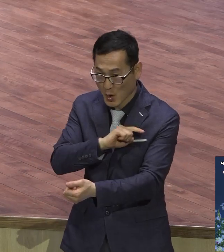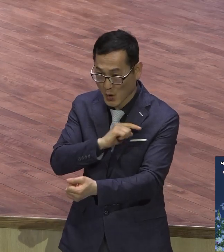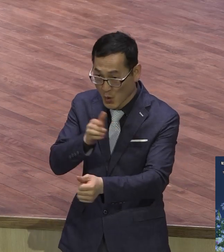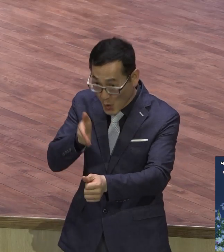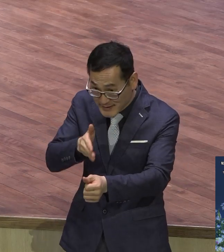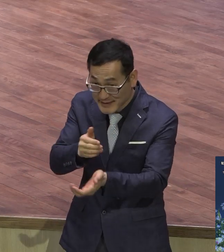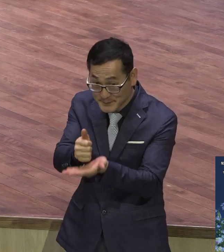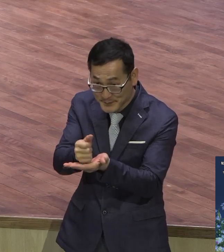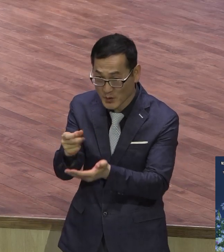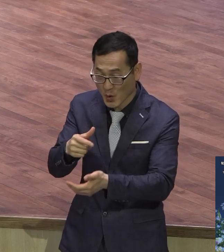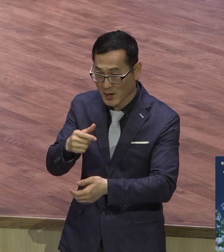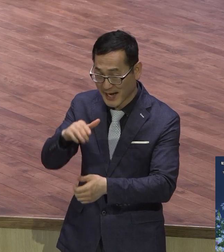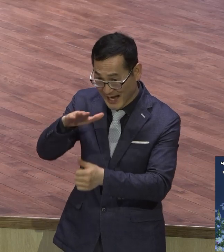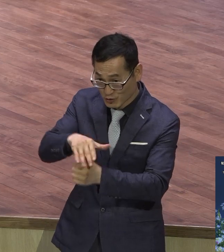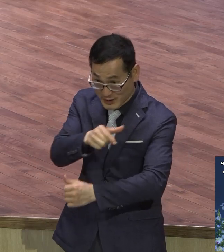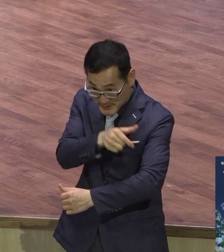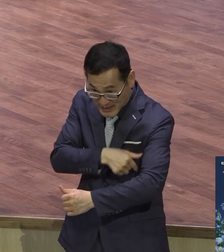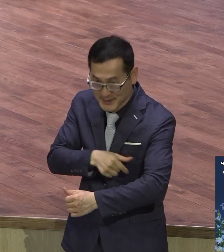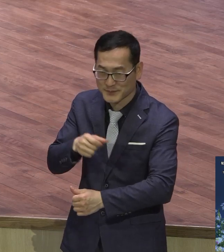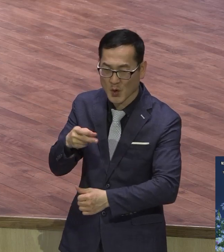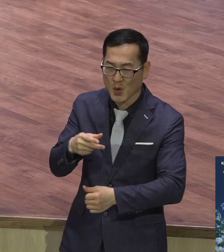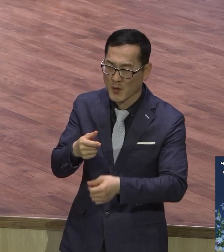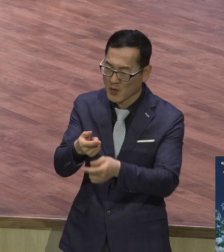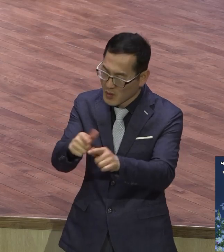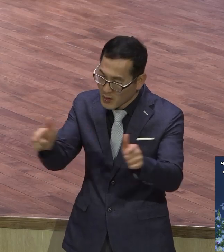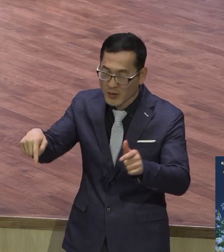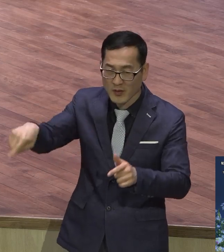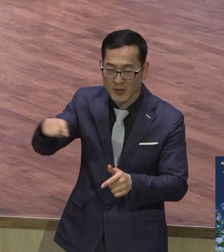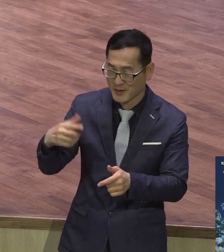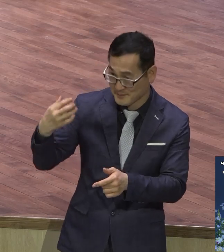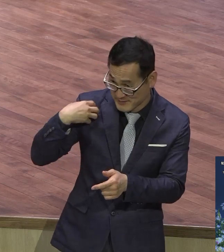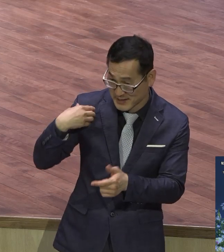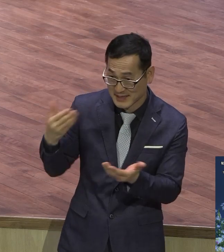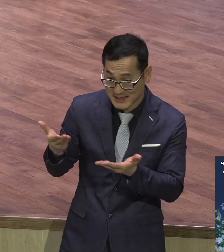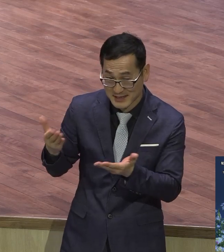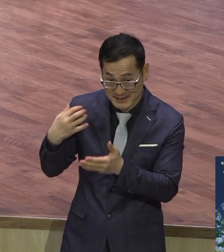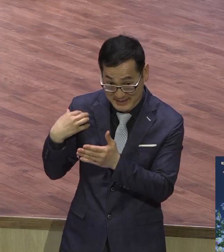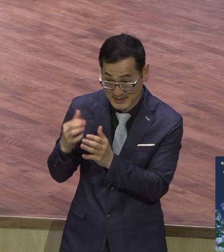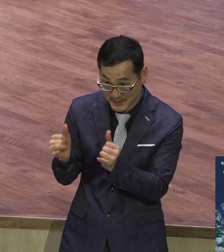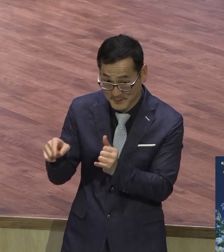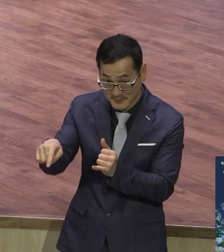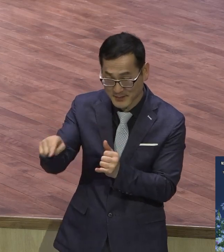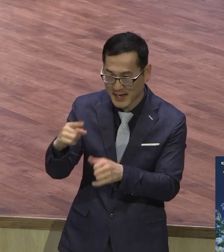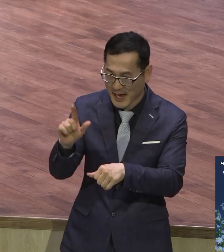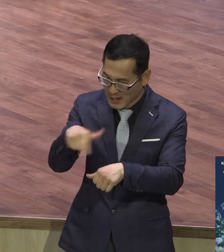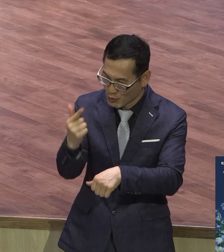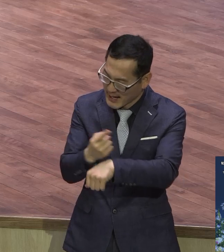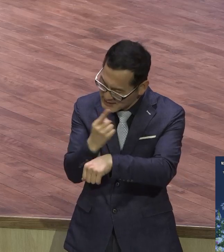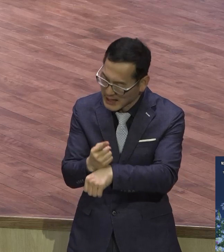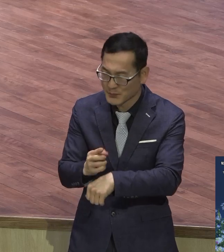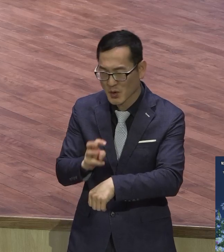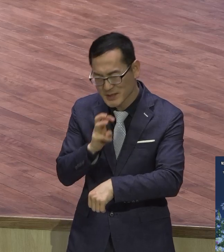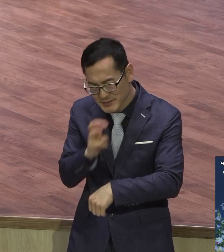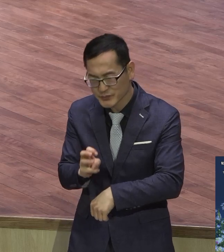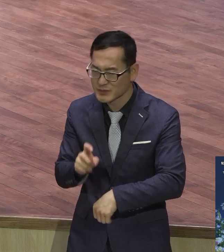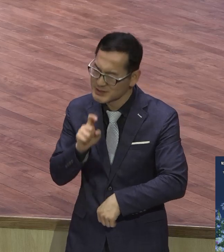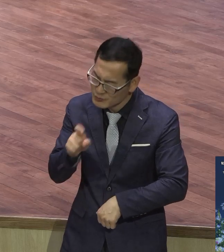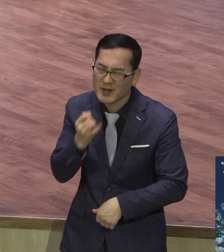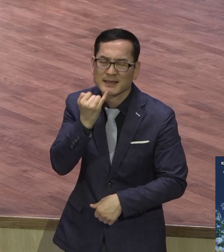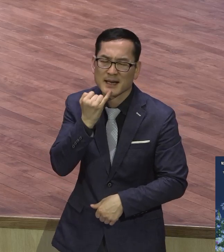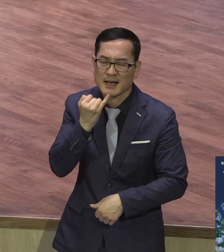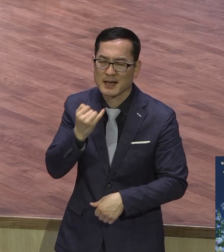안수지사님들 중직자들 직분 맡은 분들 하나님 앞에 여러분 하루에 1시간이라도 30분이라도 단 10분이라도